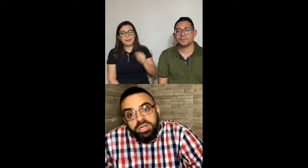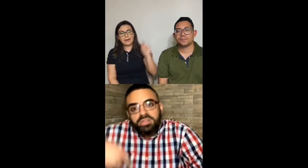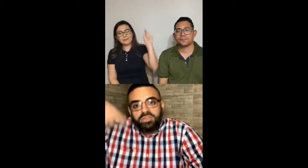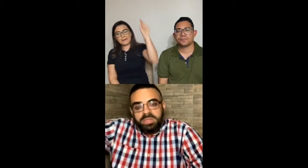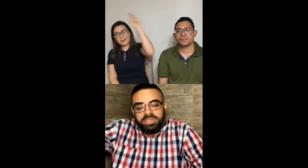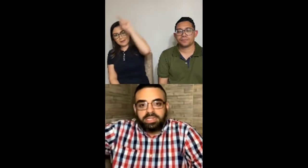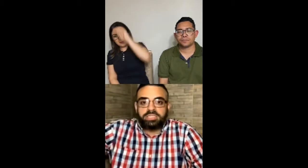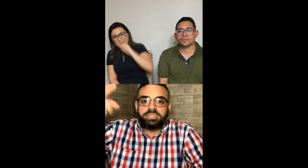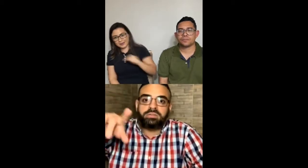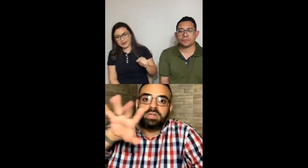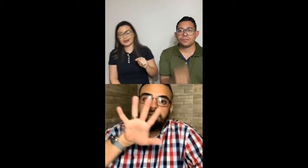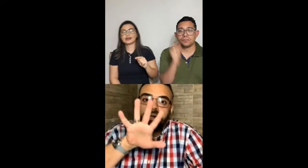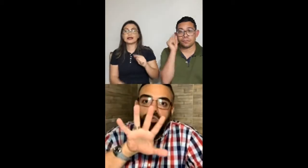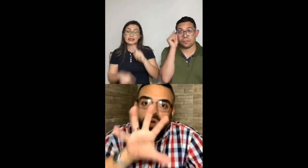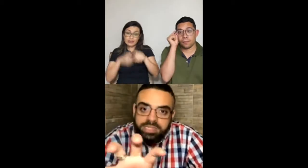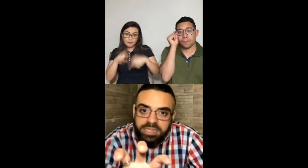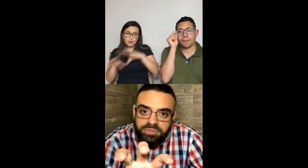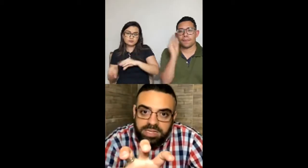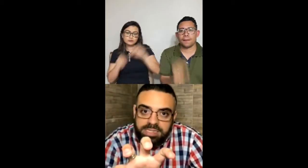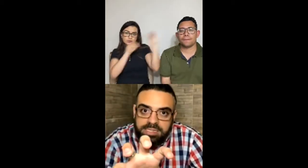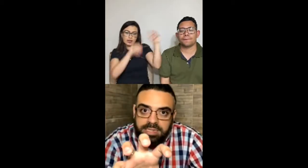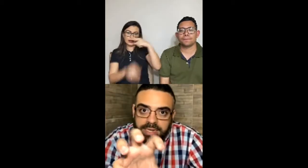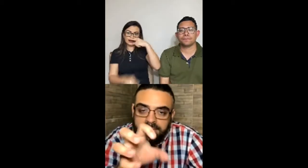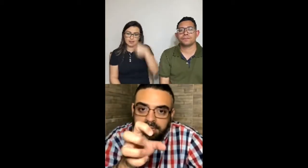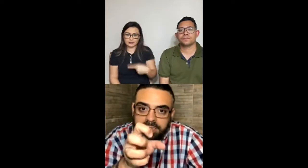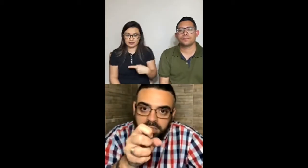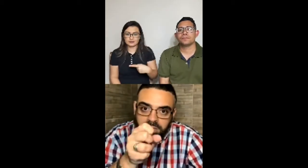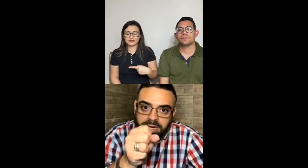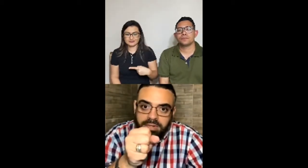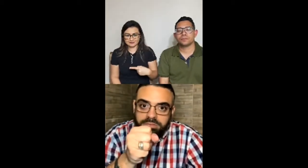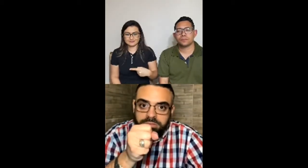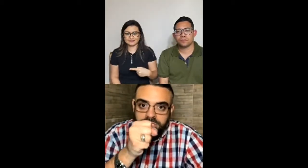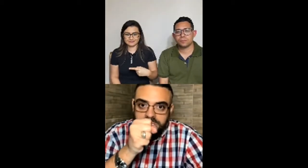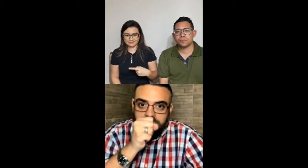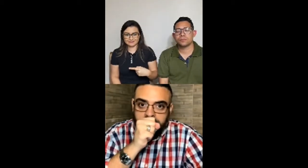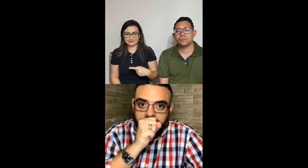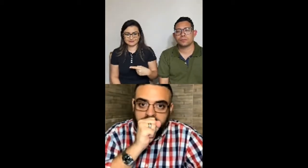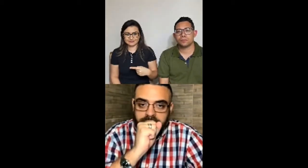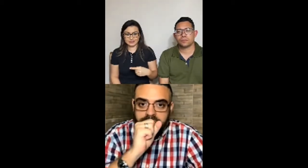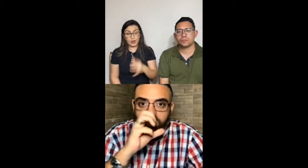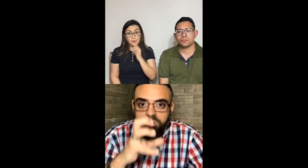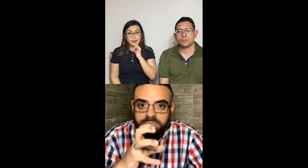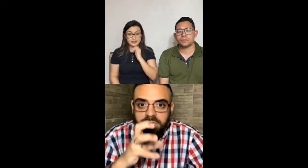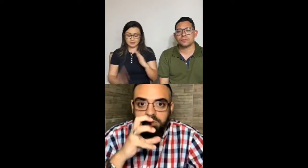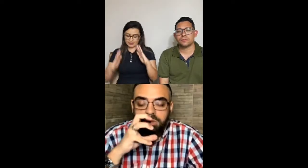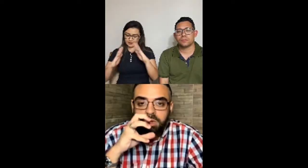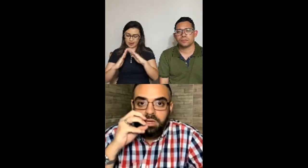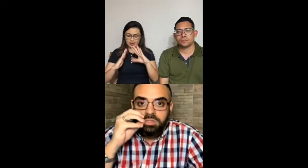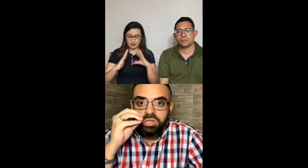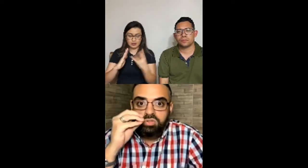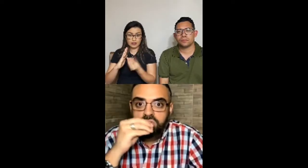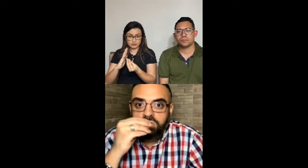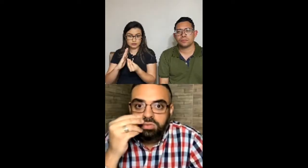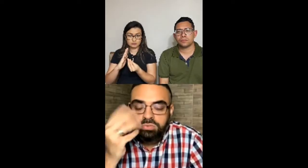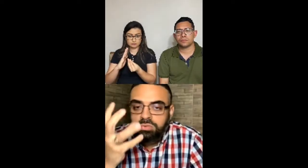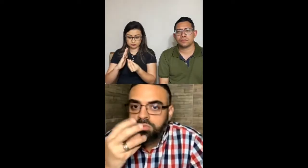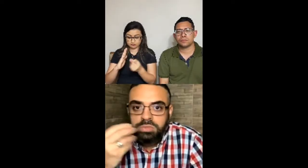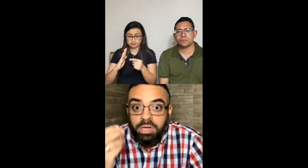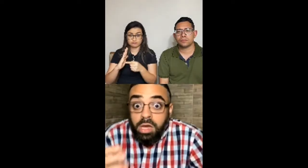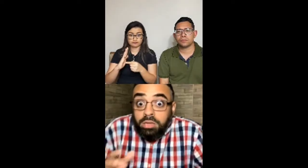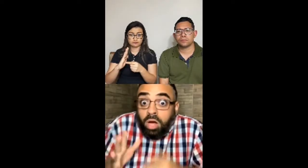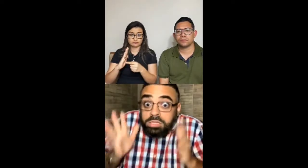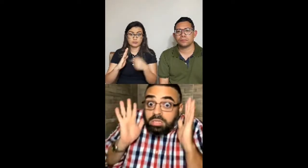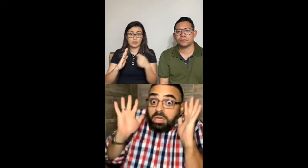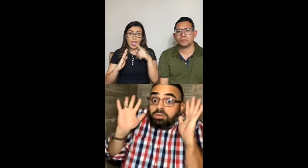anos rodando pelo Brasil. Assim. E daí depois que eu fui para a Tailândia. Então, quando você vence essa ideia da igreja